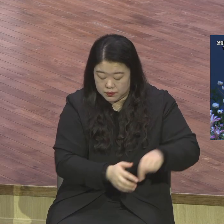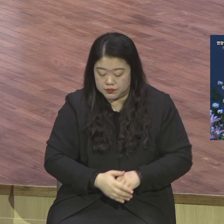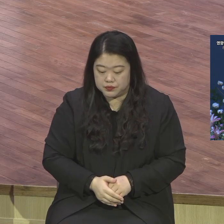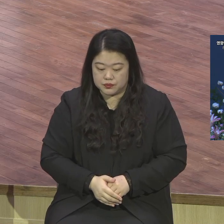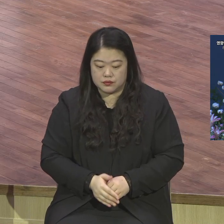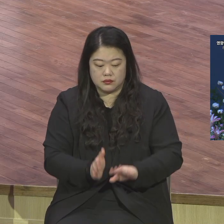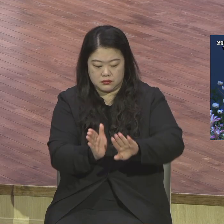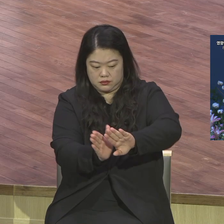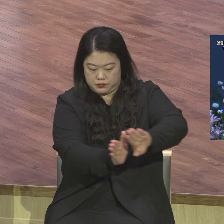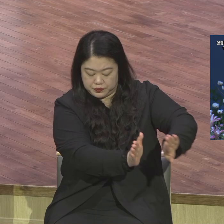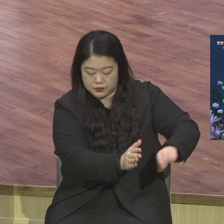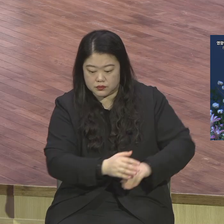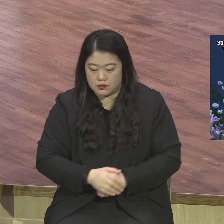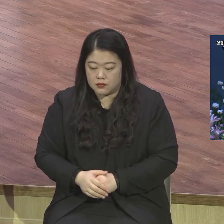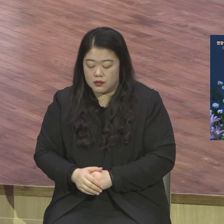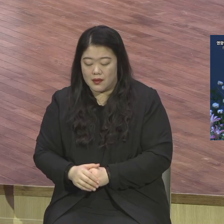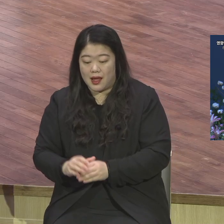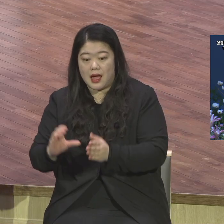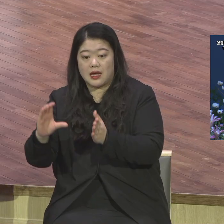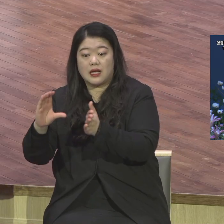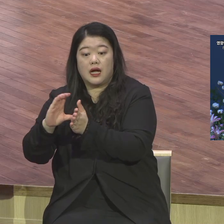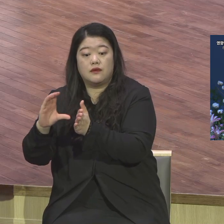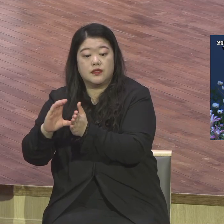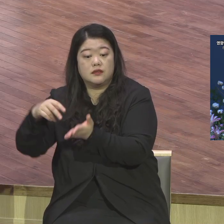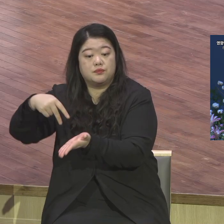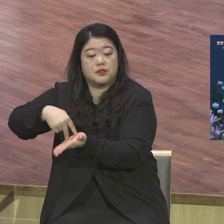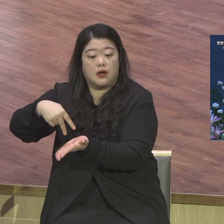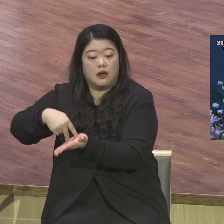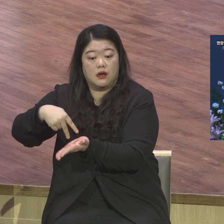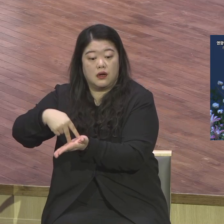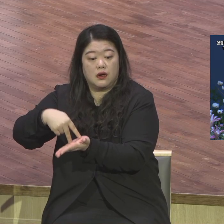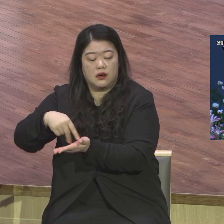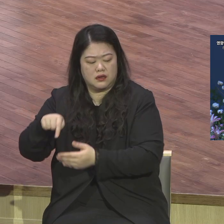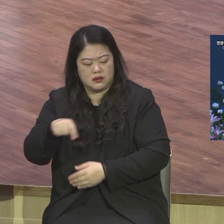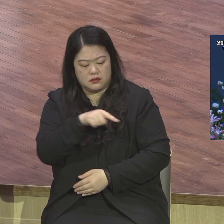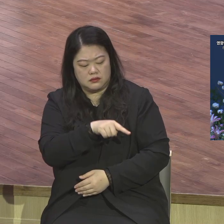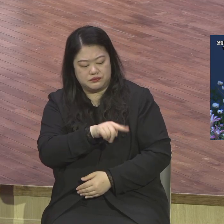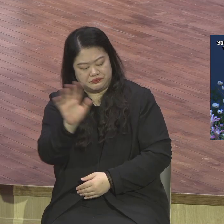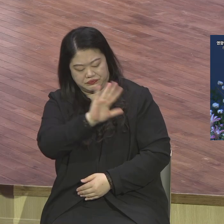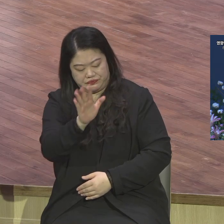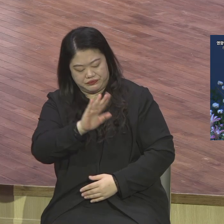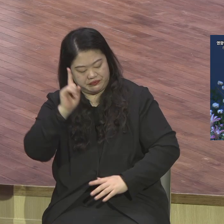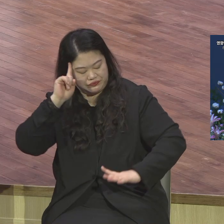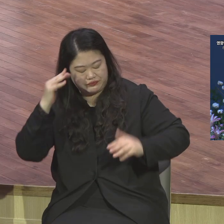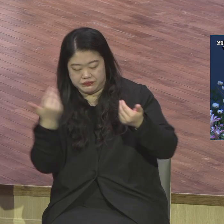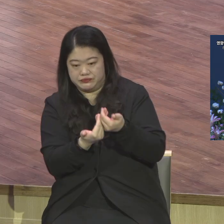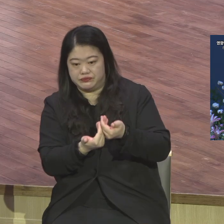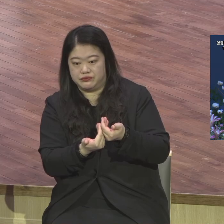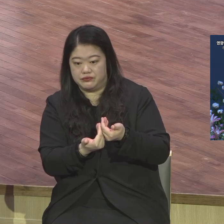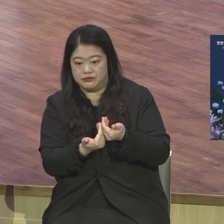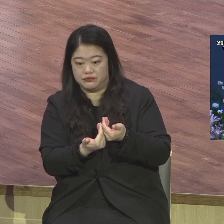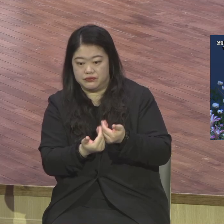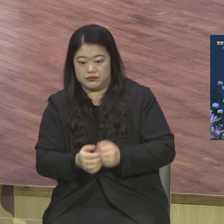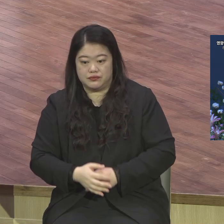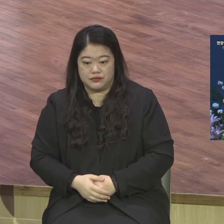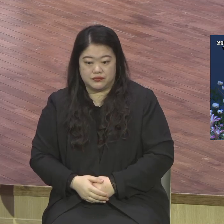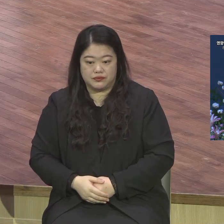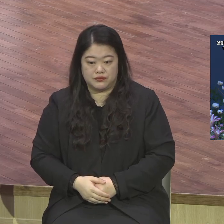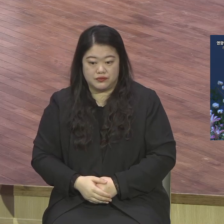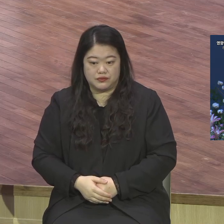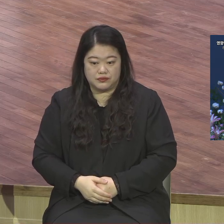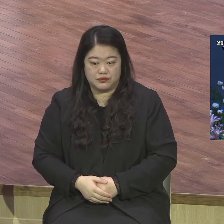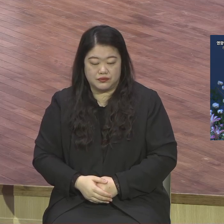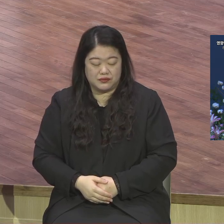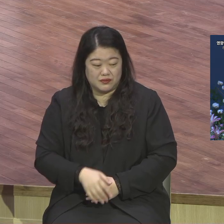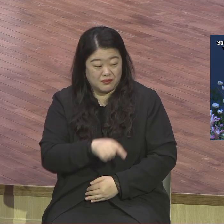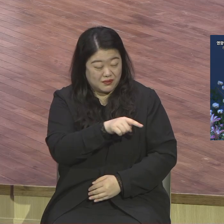평가절하했는데 여기에 대해서 요한 칼빈은 이렇게 말했습니다. 루터는 성경을